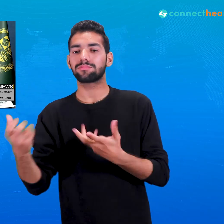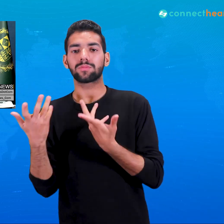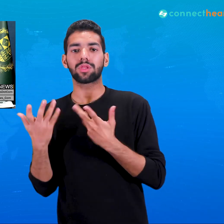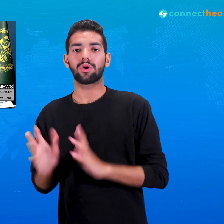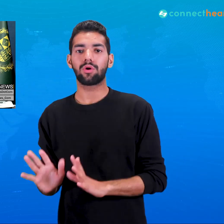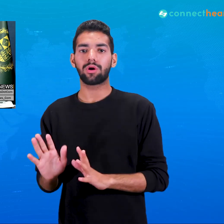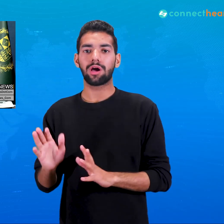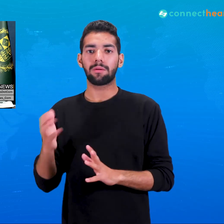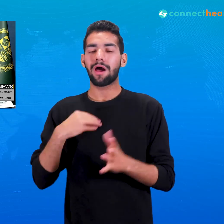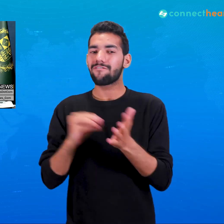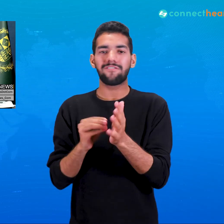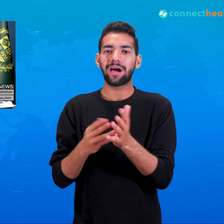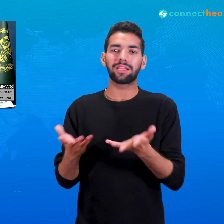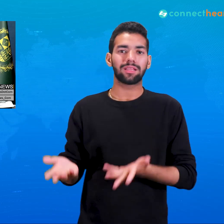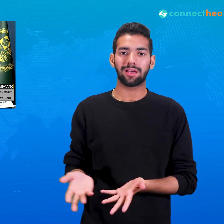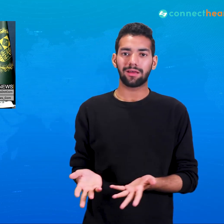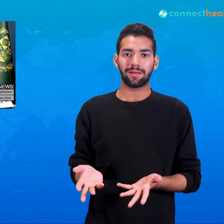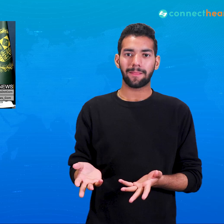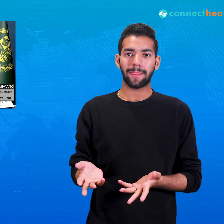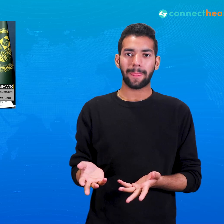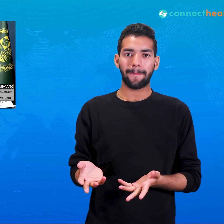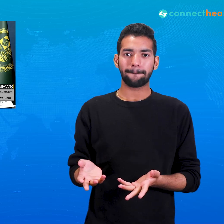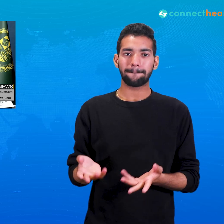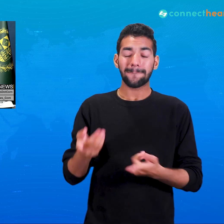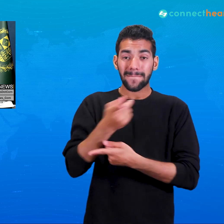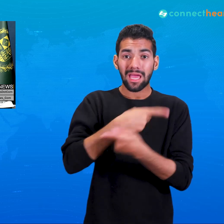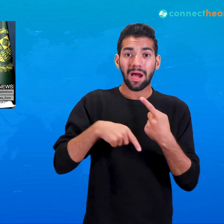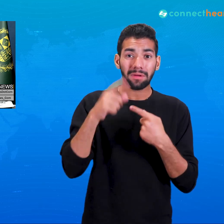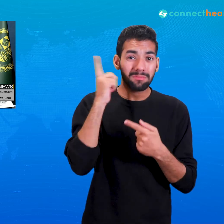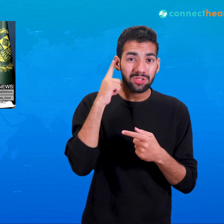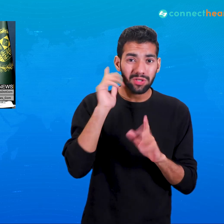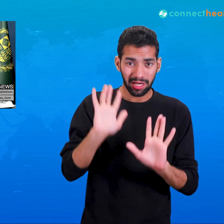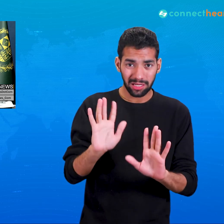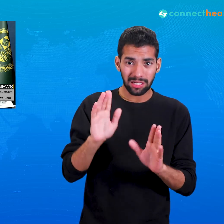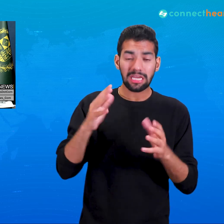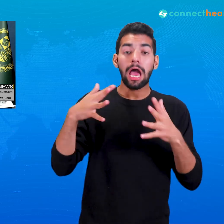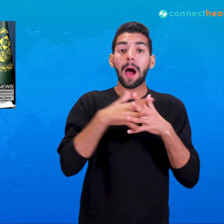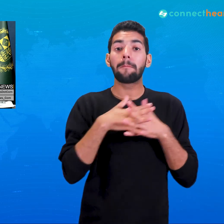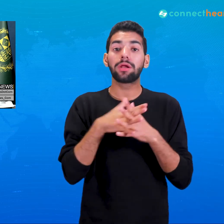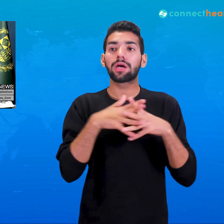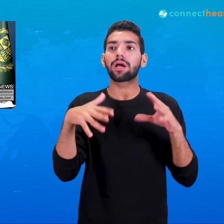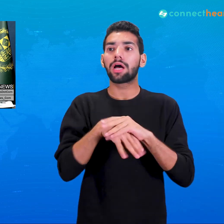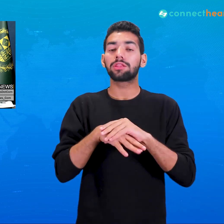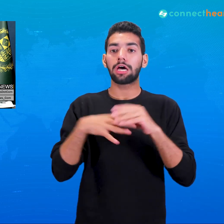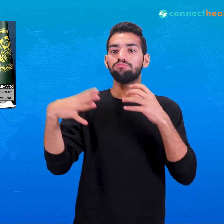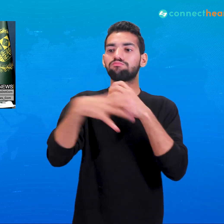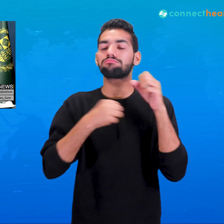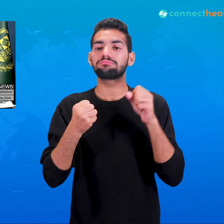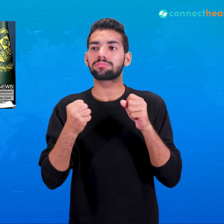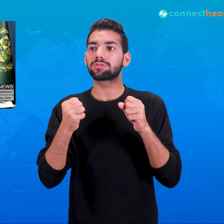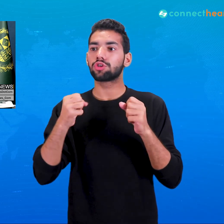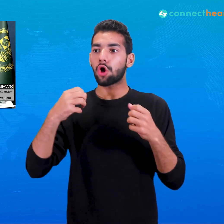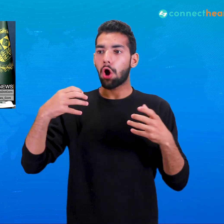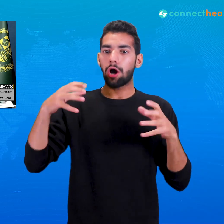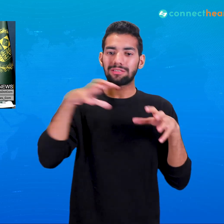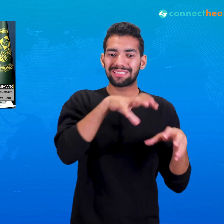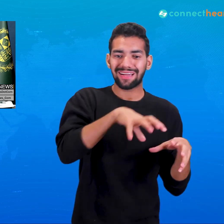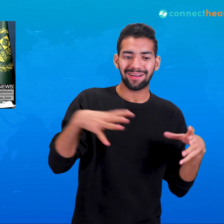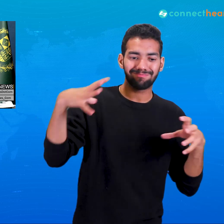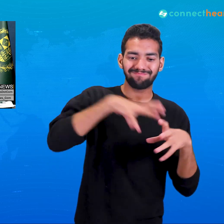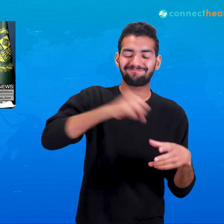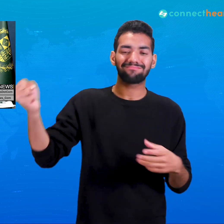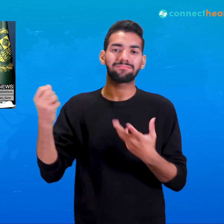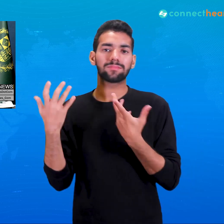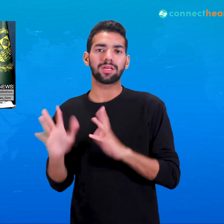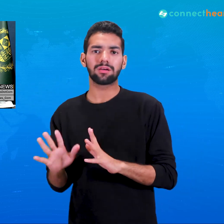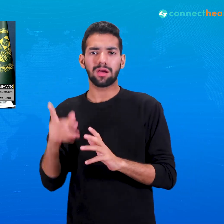زمین, طاقتور اربوں پتی بن جائے. کبھی آپ نے سنا ہے امریکہ کے اندر کوئی قبضہ گروپ؟ کبھی انگلینڈ میں